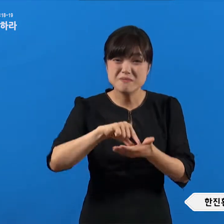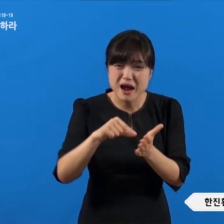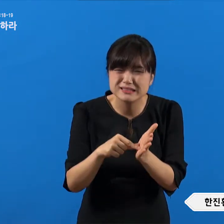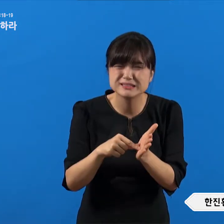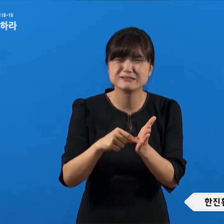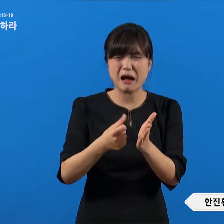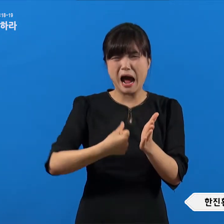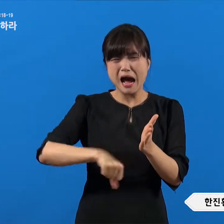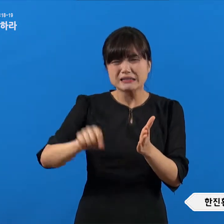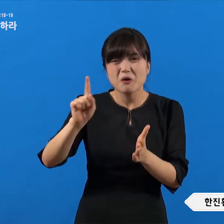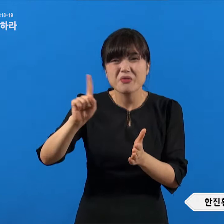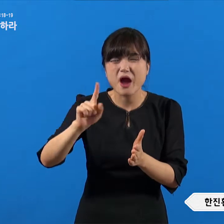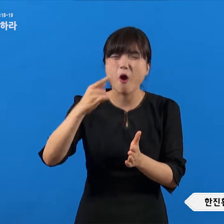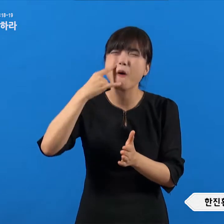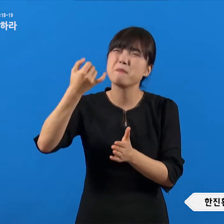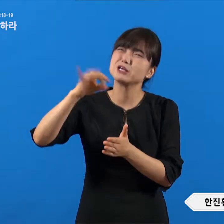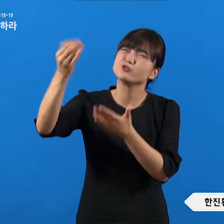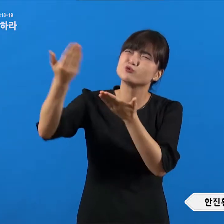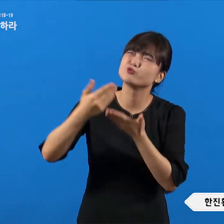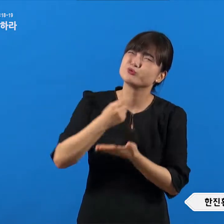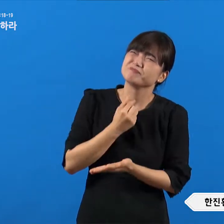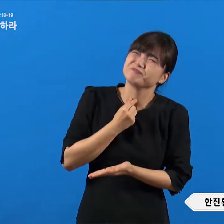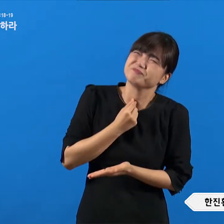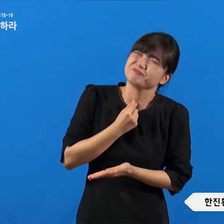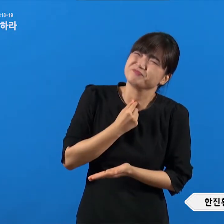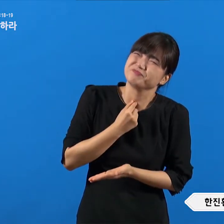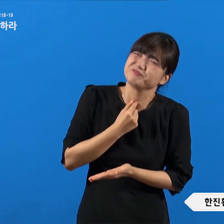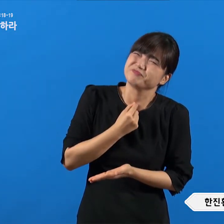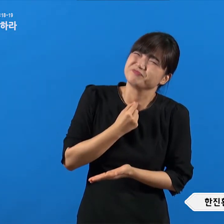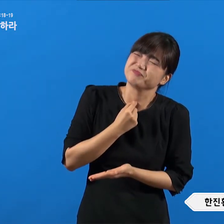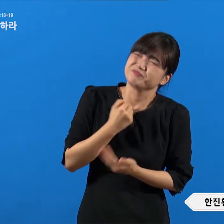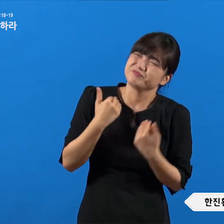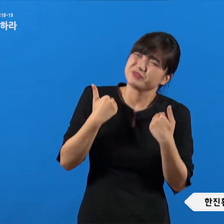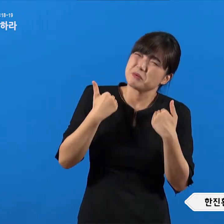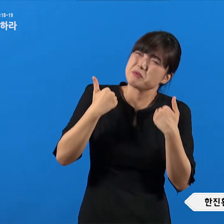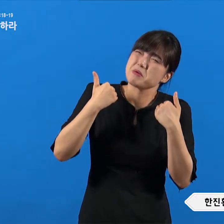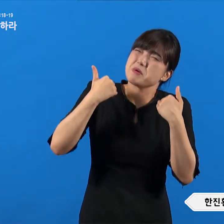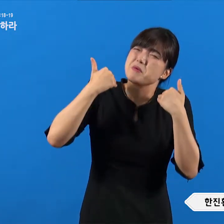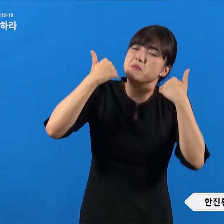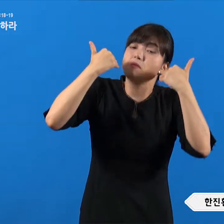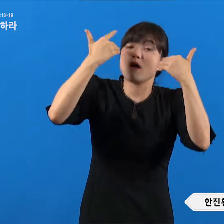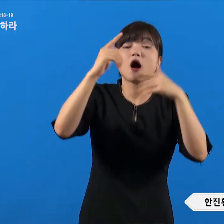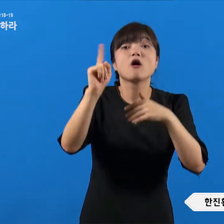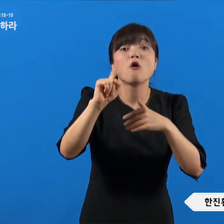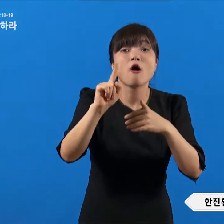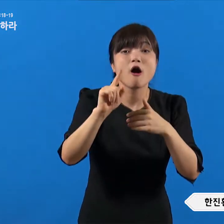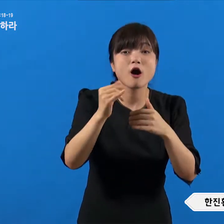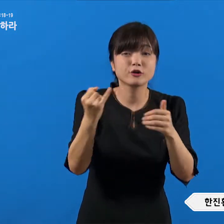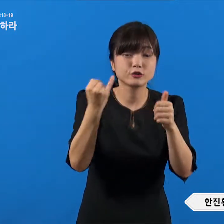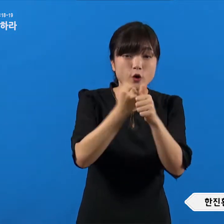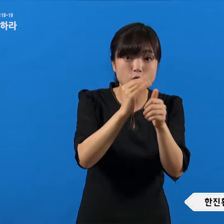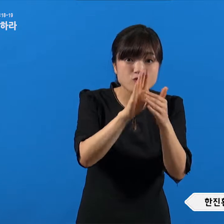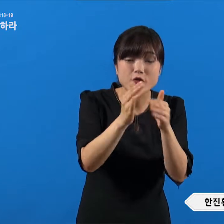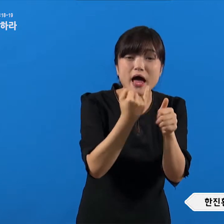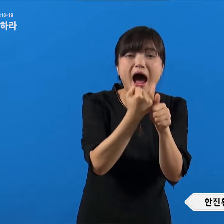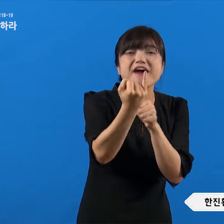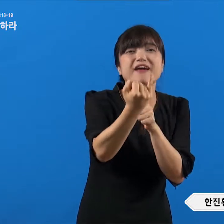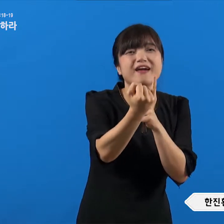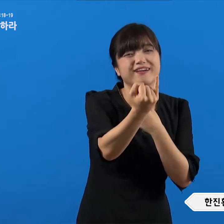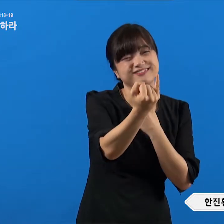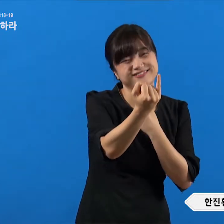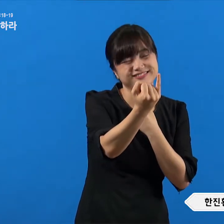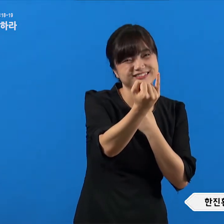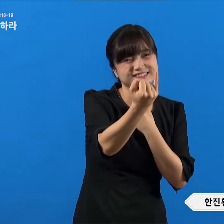그렇게 엄마에게 인정받기를 원하던 그 마음이 이제 장성해서 결혼을 하면 고스란히 아내에게로